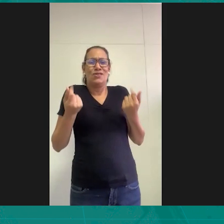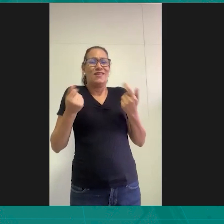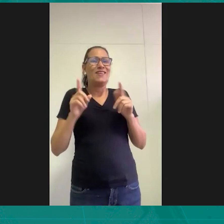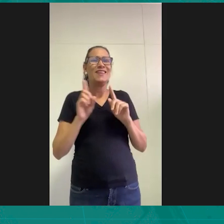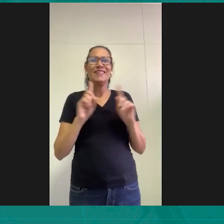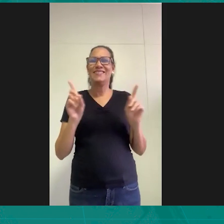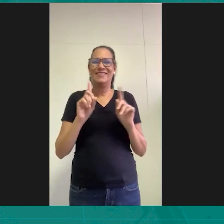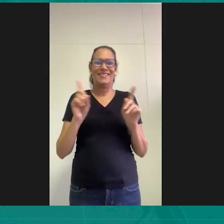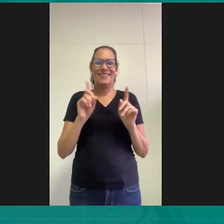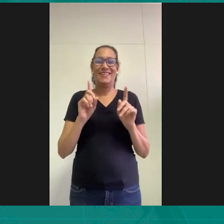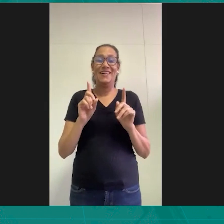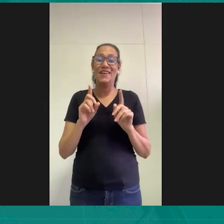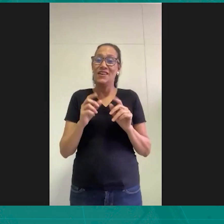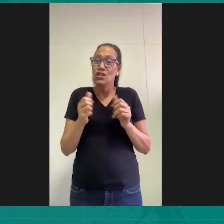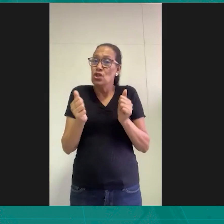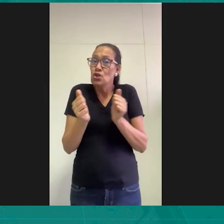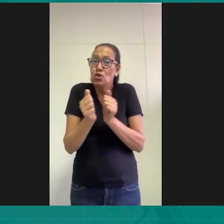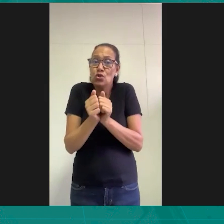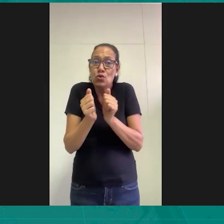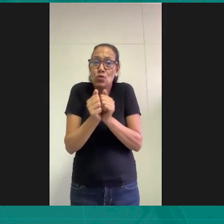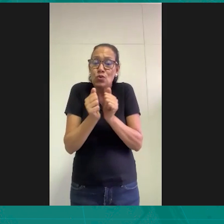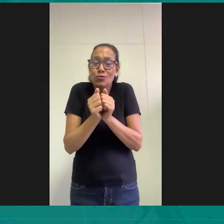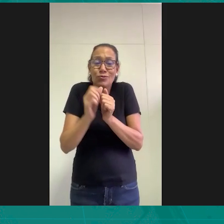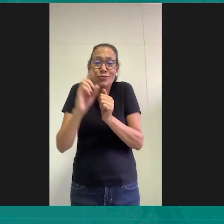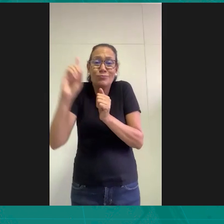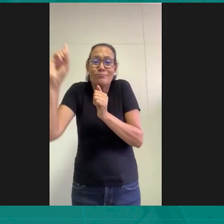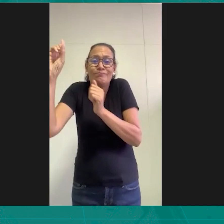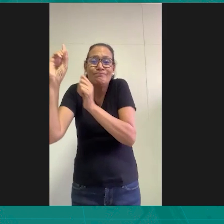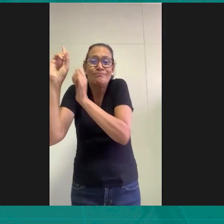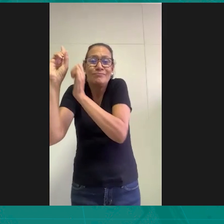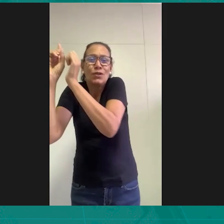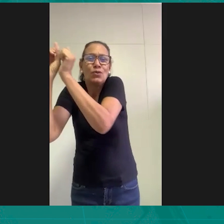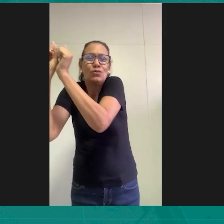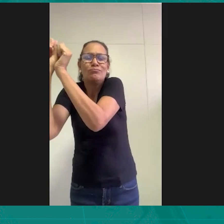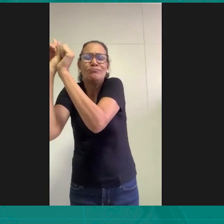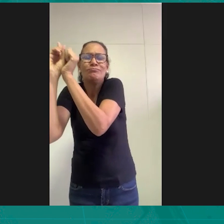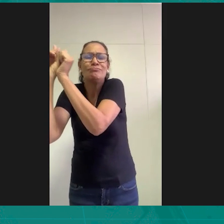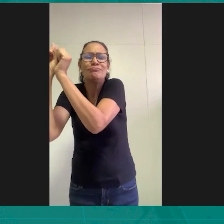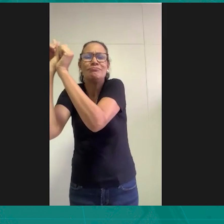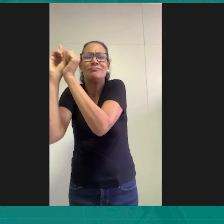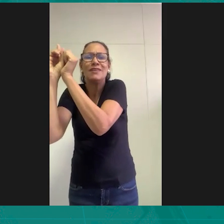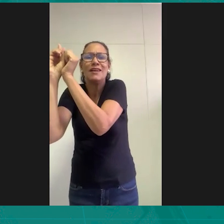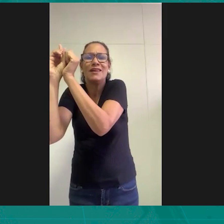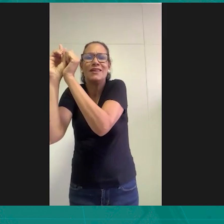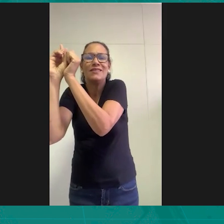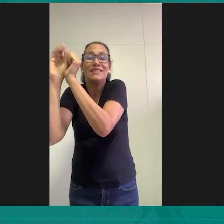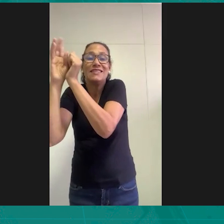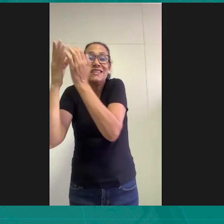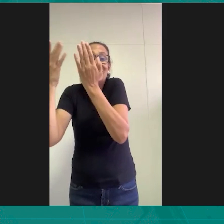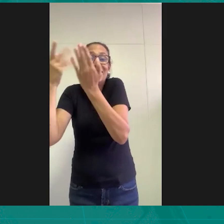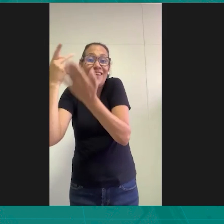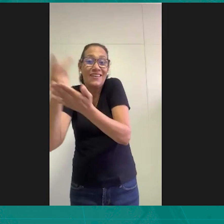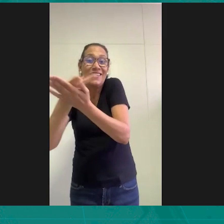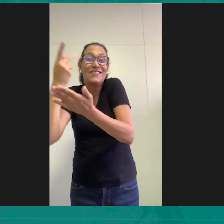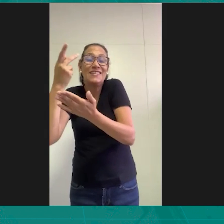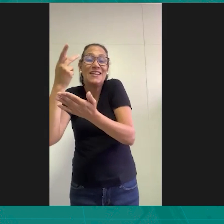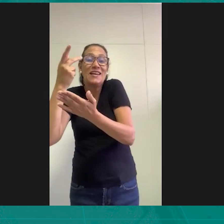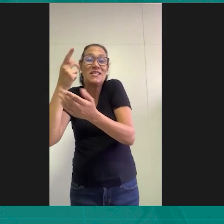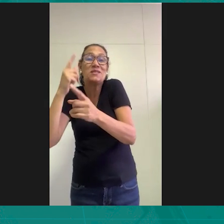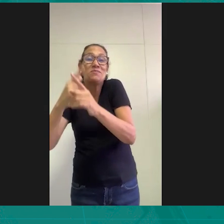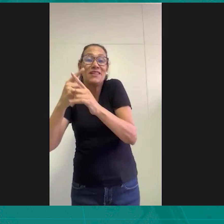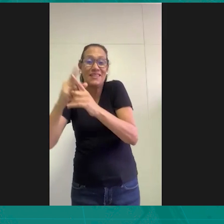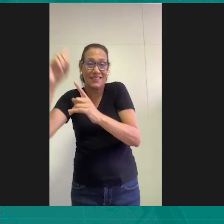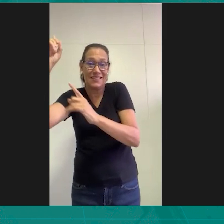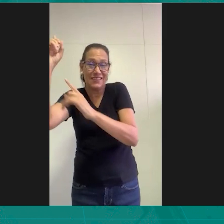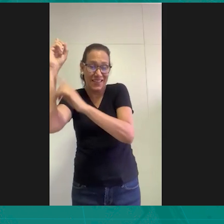com Deus. Irmãos, o seu pedido é o que Deus quer fazer. Ele só estava esperando a sua oração. O seu